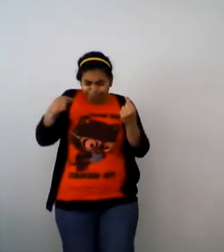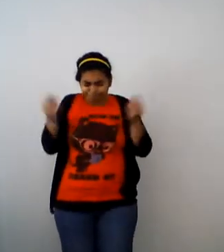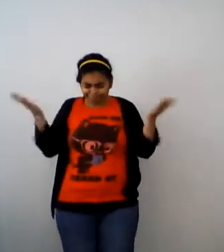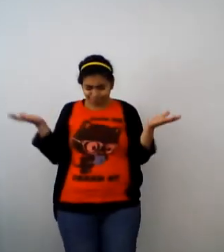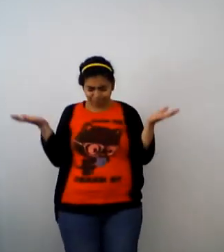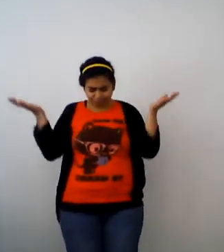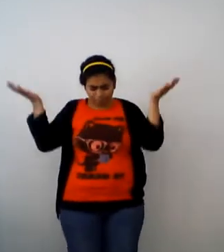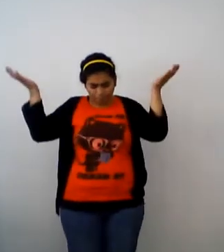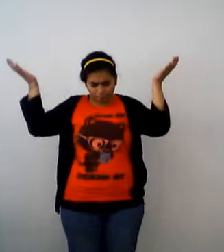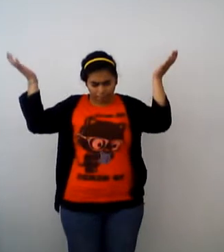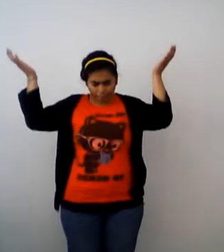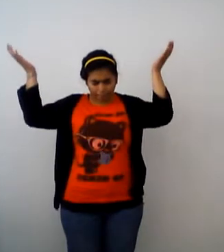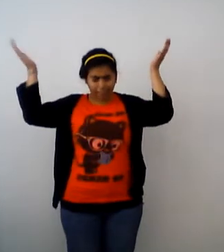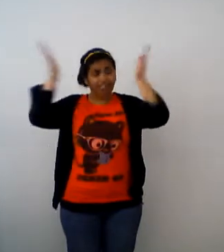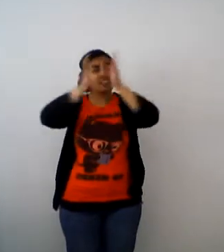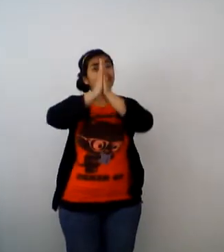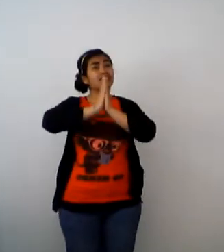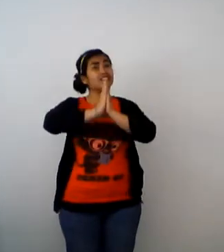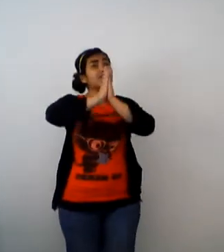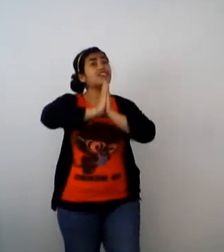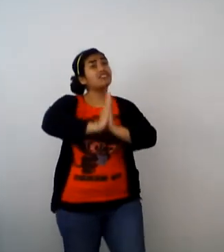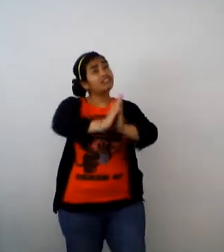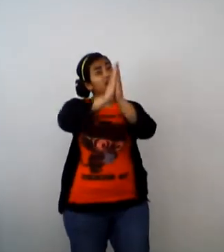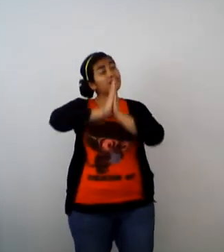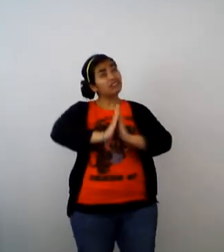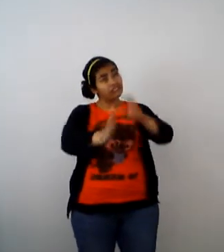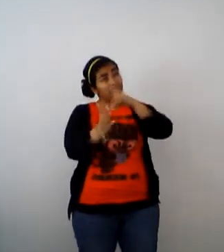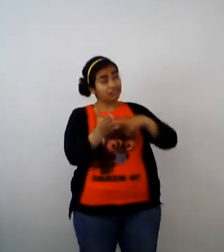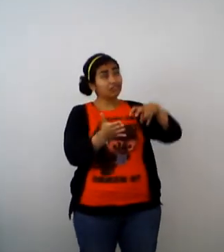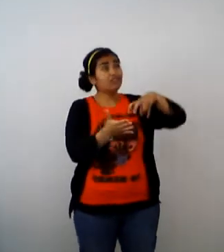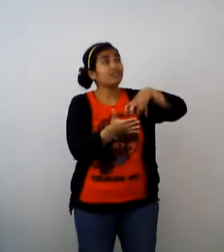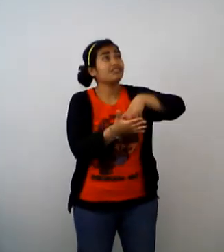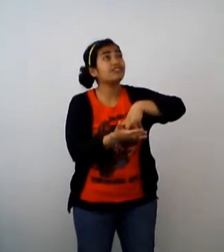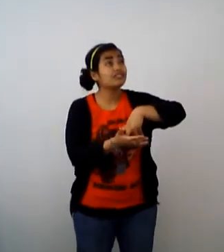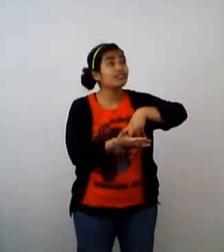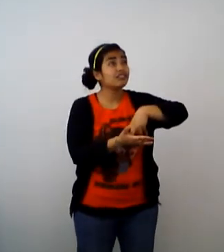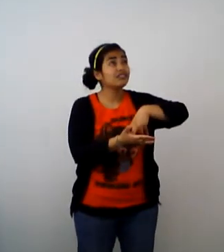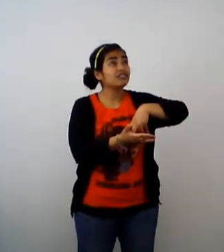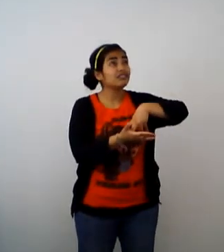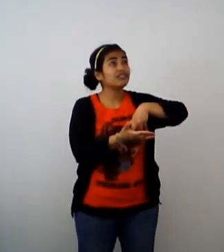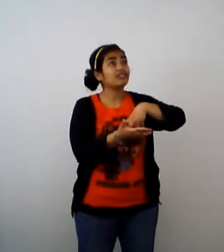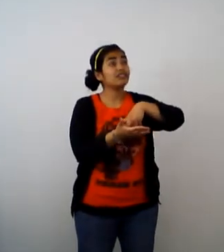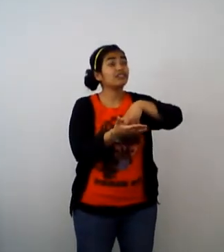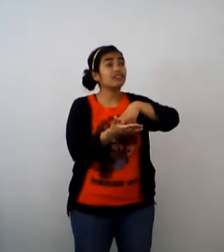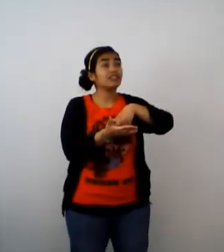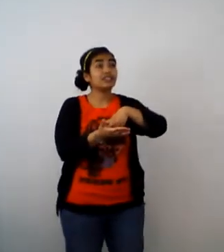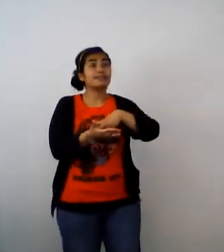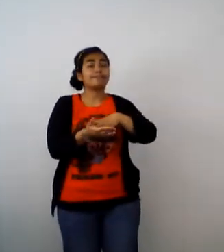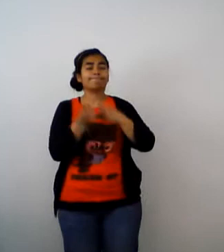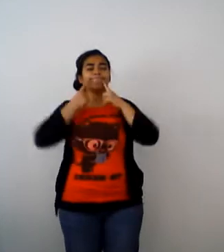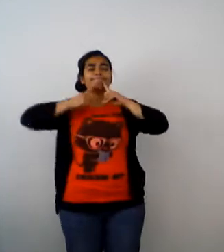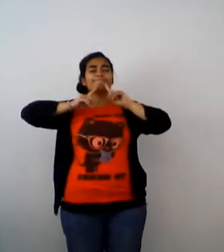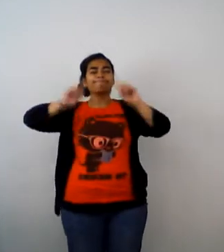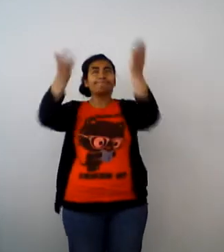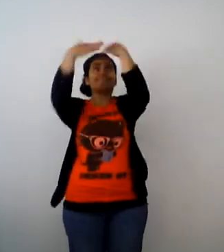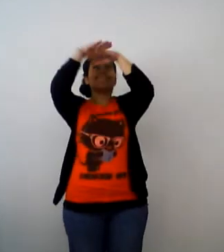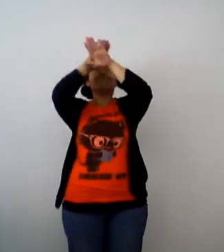mis manos y doblaré mis rodillas. Yo clamaré hacia